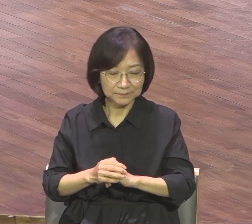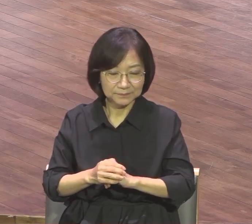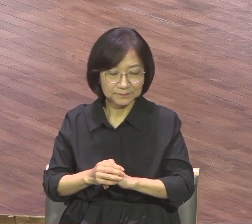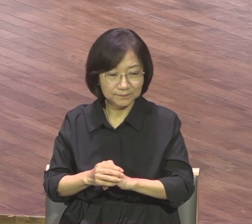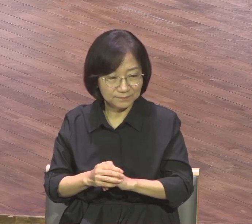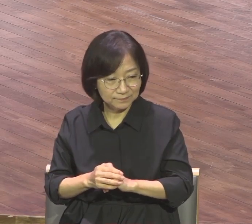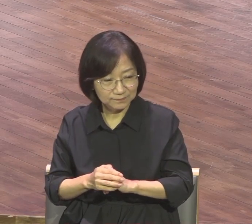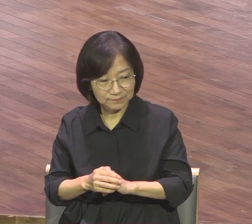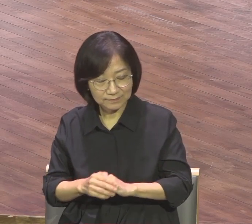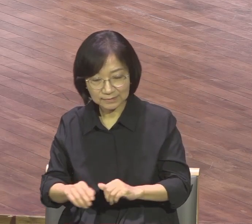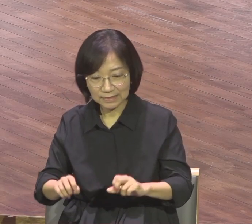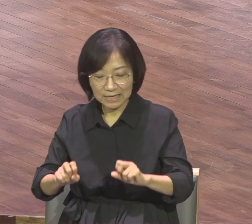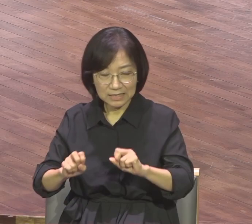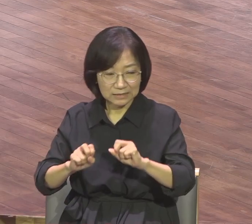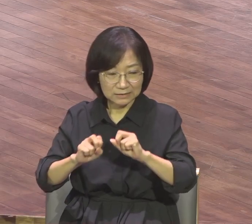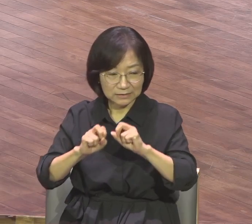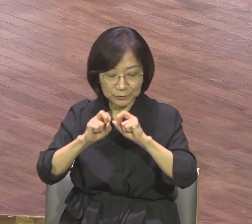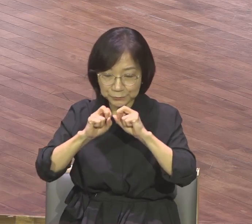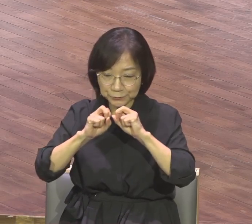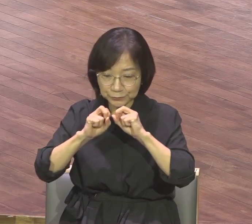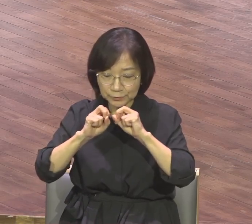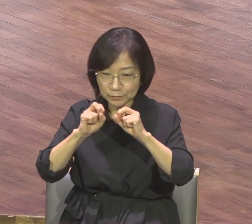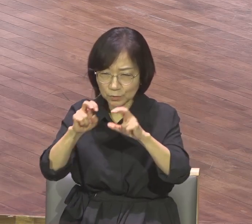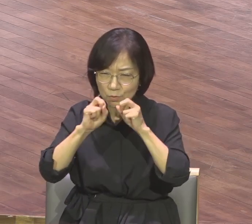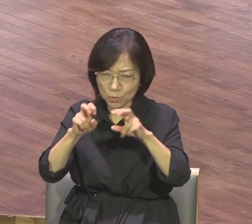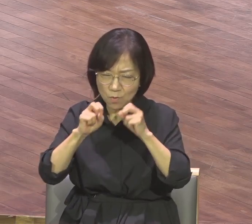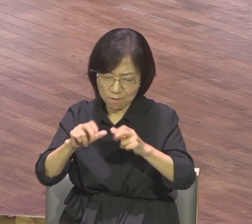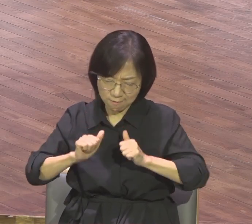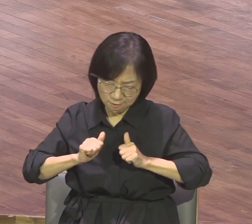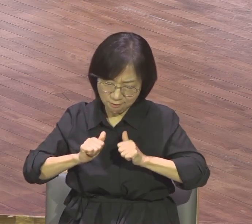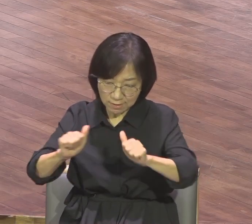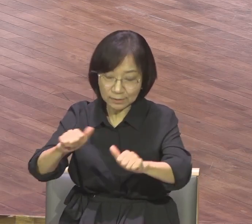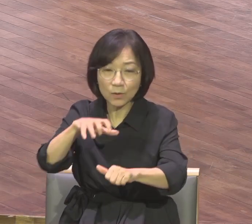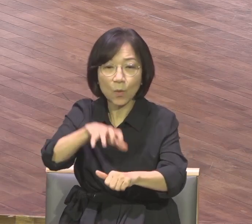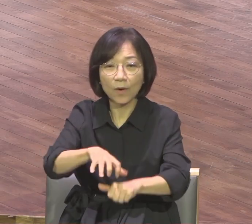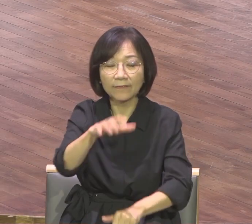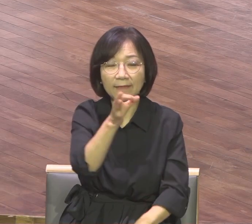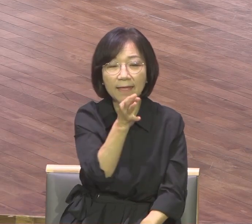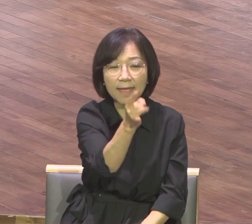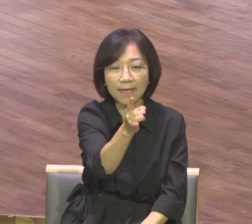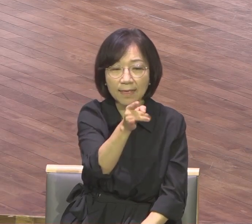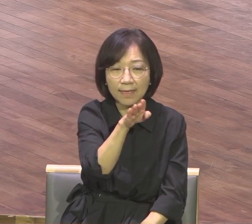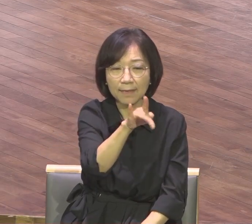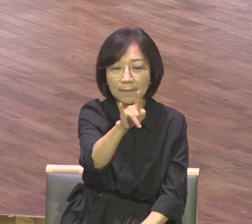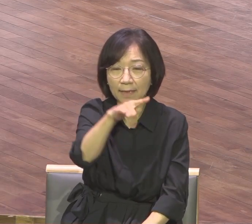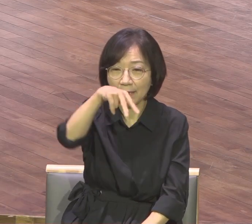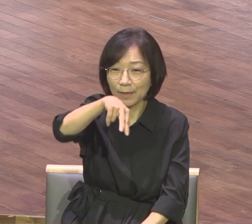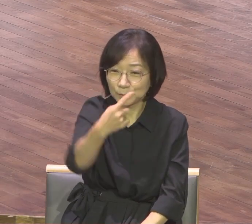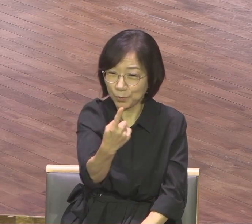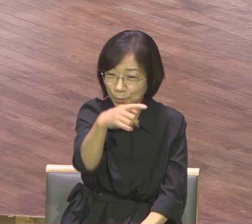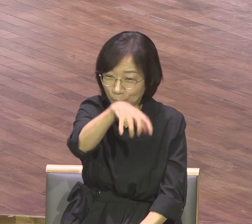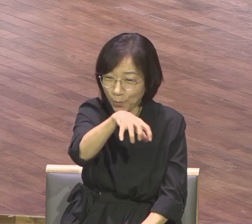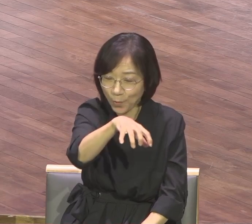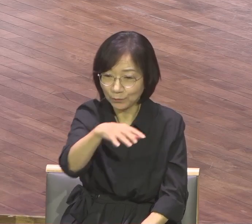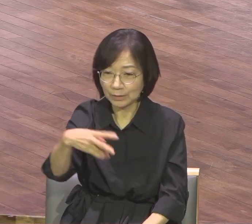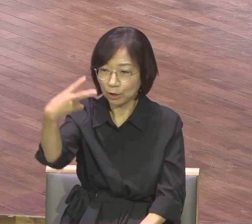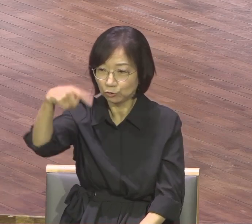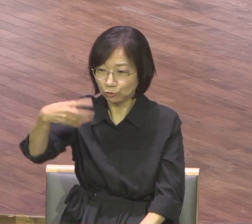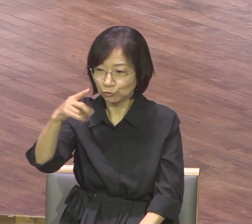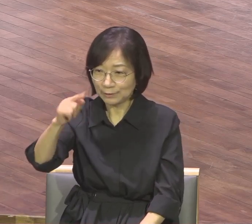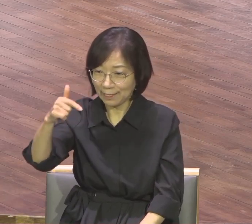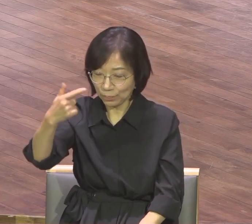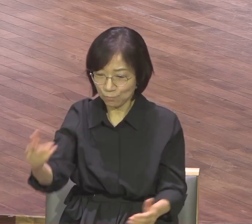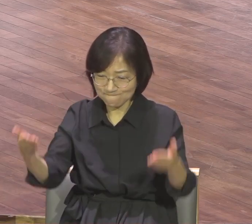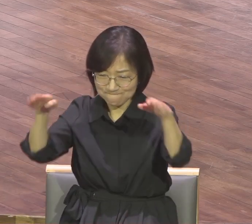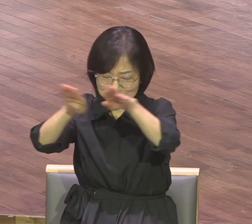사역의 최절정기라고 할 수 있는 에베소 두란노 사역을 2년간 했습니다. 그